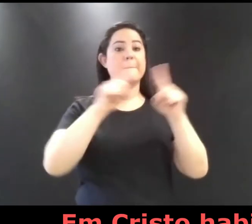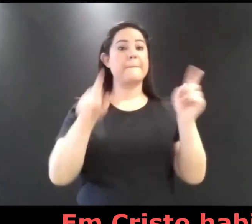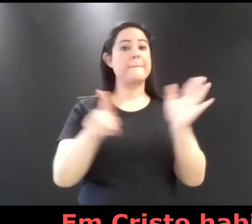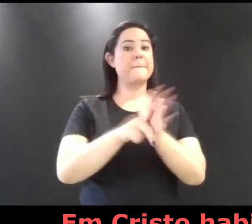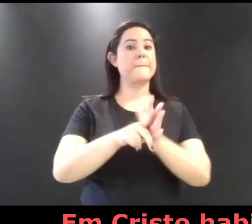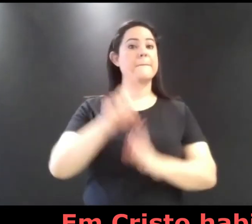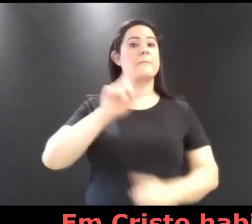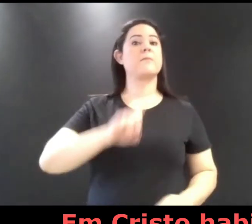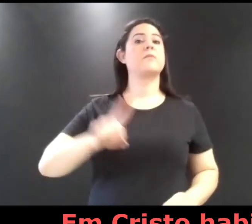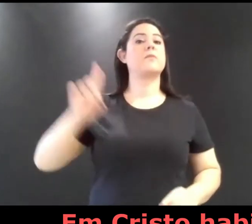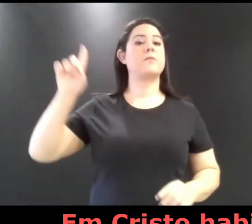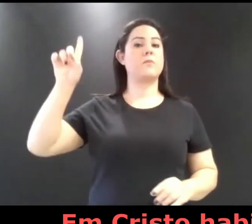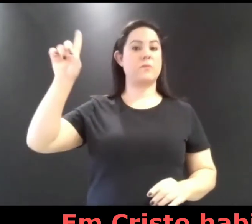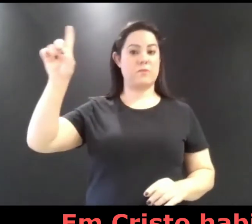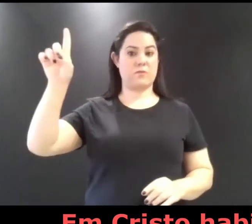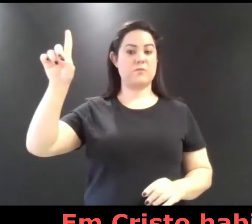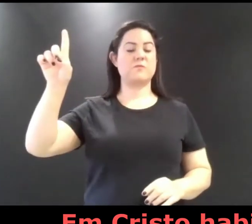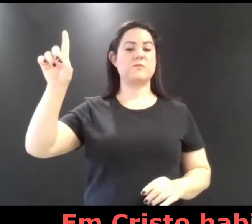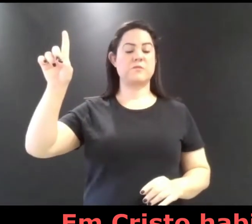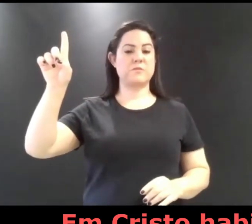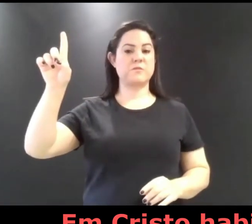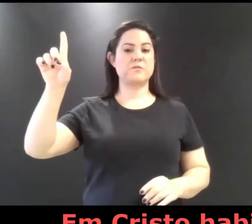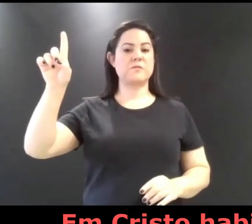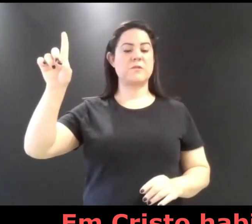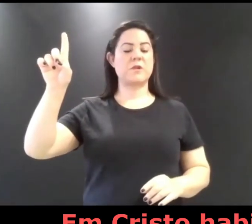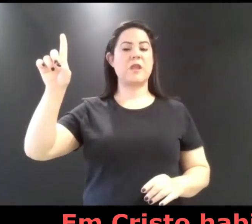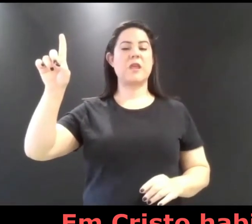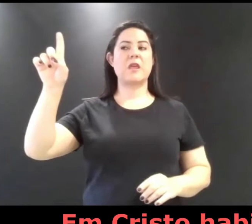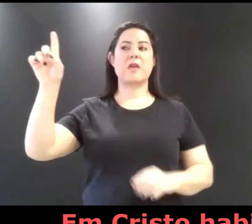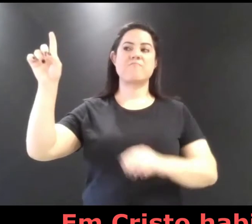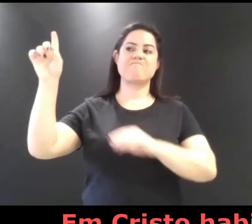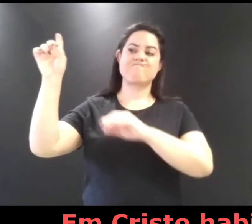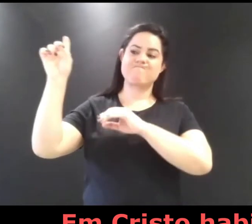Deus que encarnou,